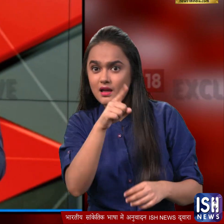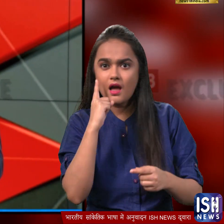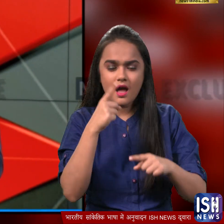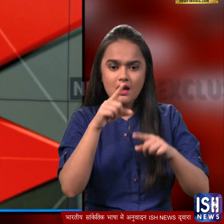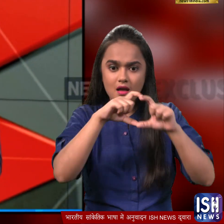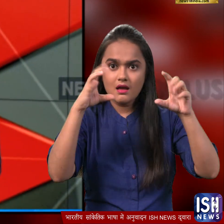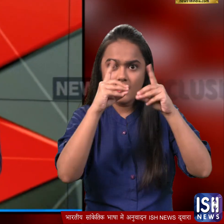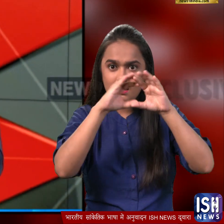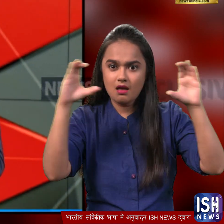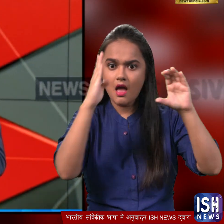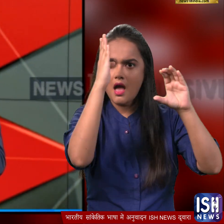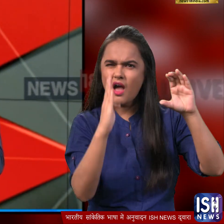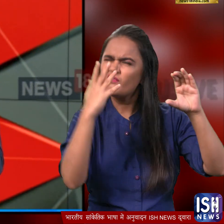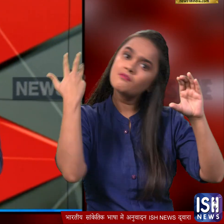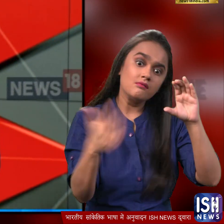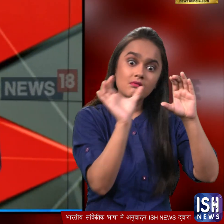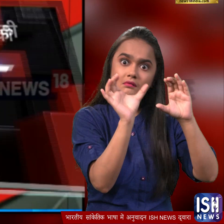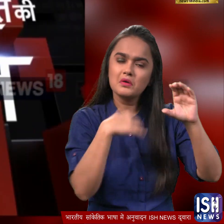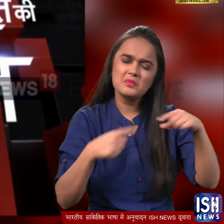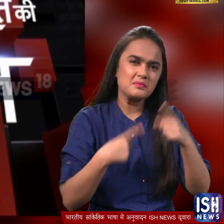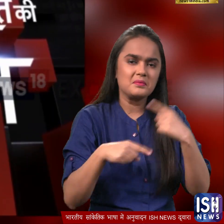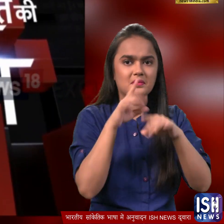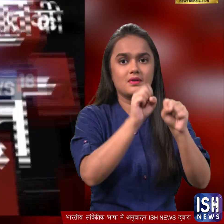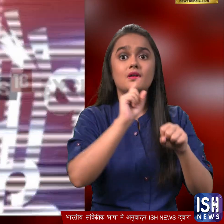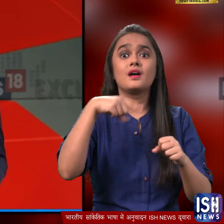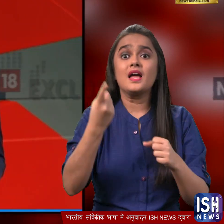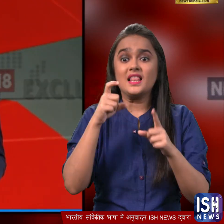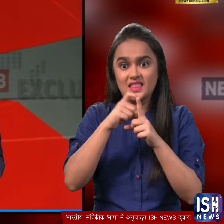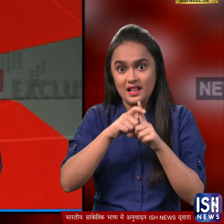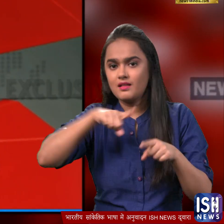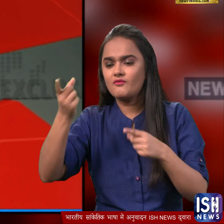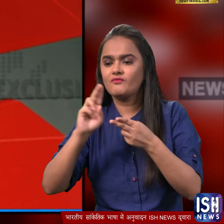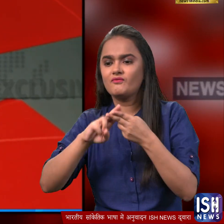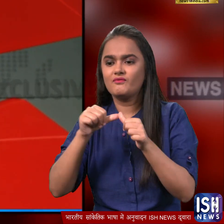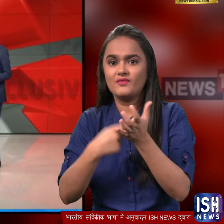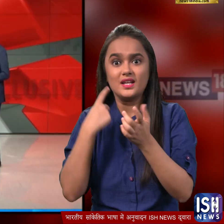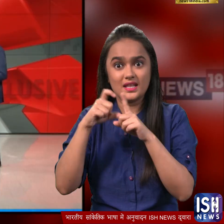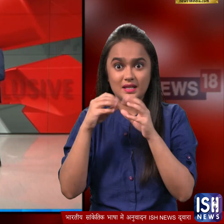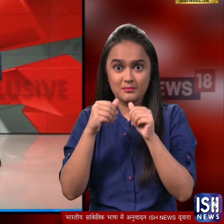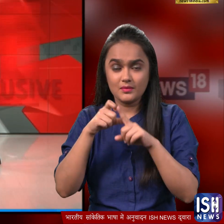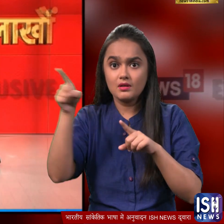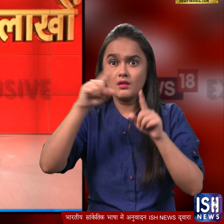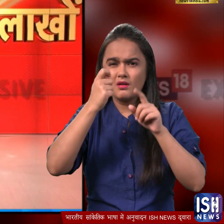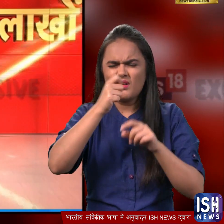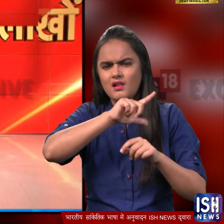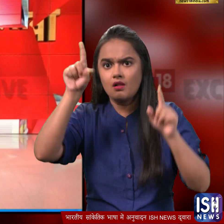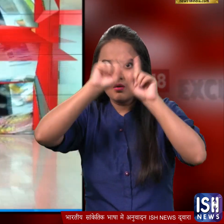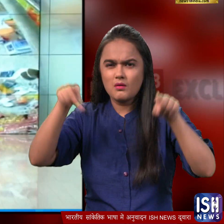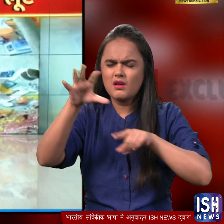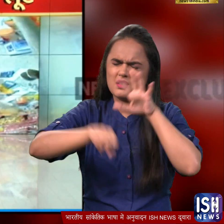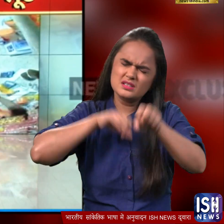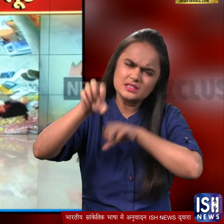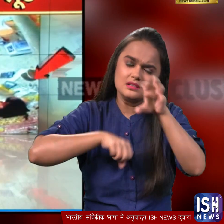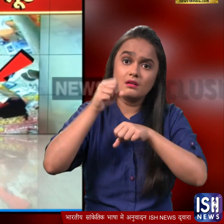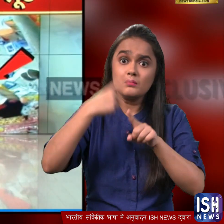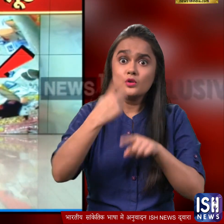ऑटो रिक्शा की अधूरी नंबर प्लेट से भी पुलिस चोरों के गिरोह तक पहुंच गई। दिल्ली के पास फरीदाबाद में बदमाशों ने दुकान में घुसकर लाखों की लूटपाट की